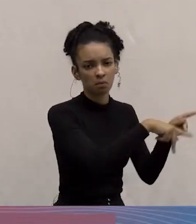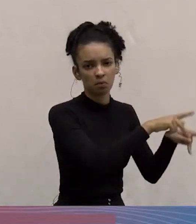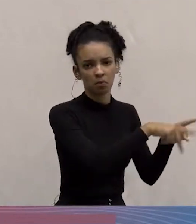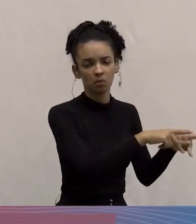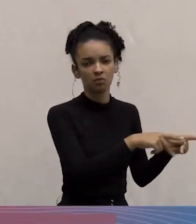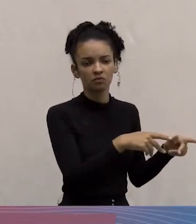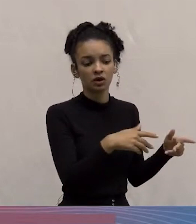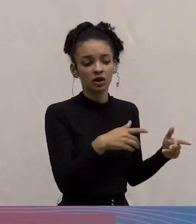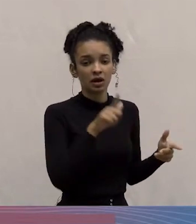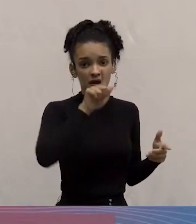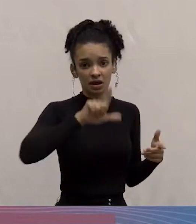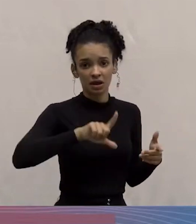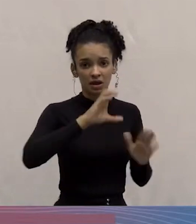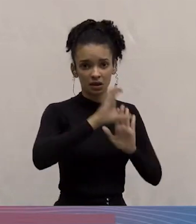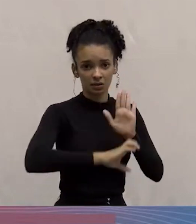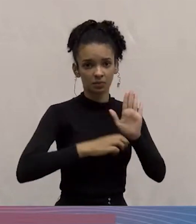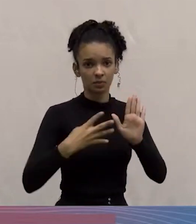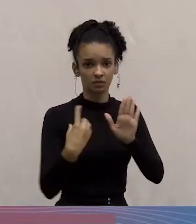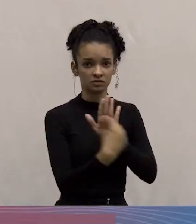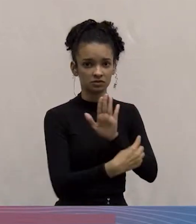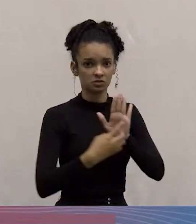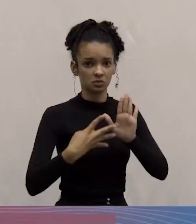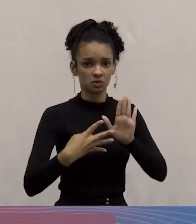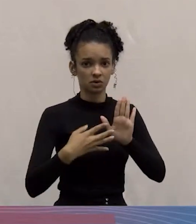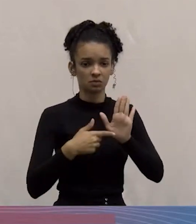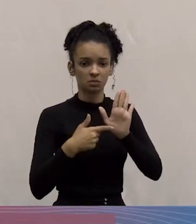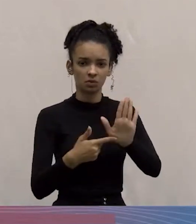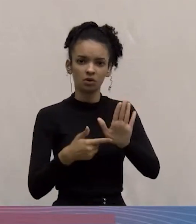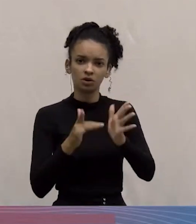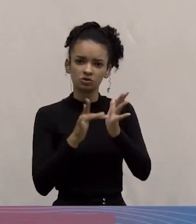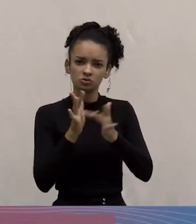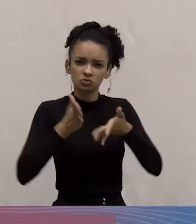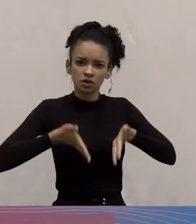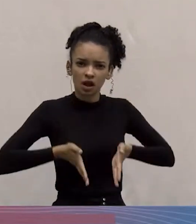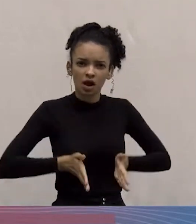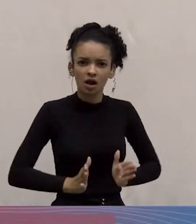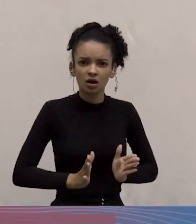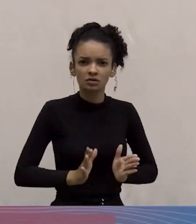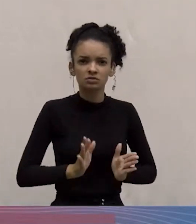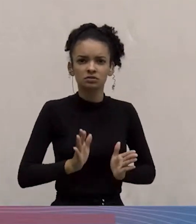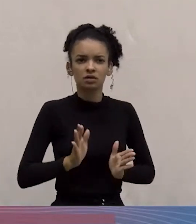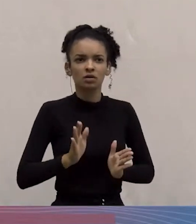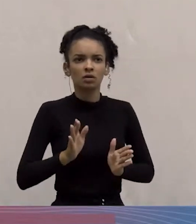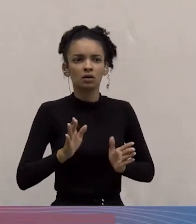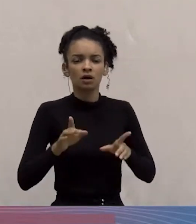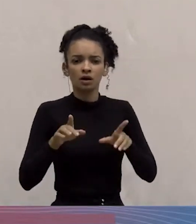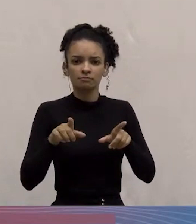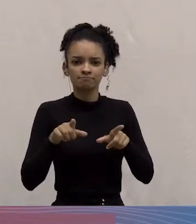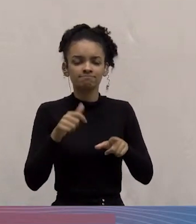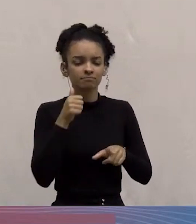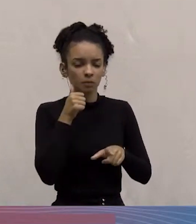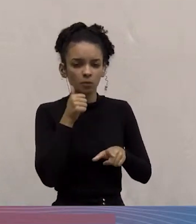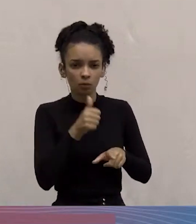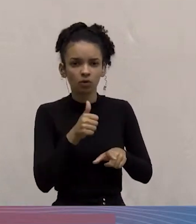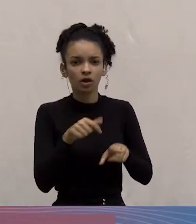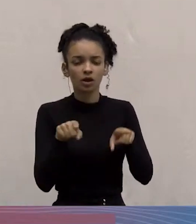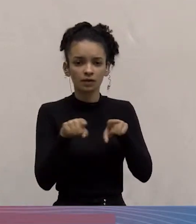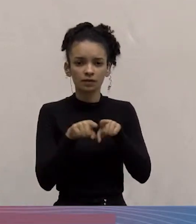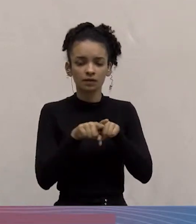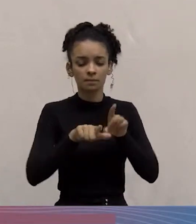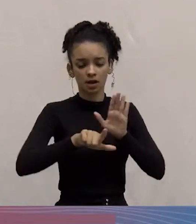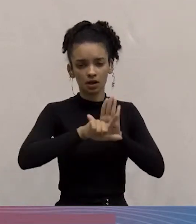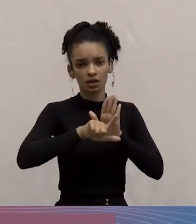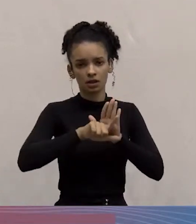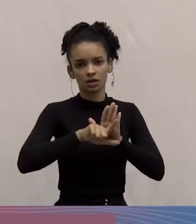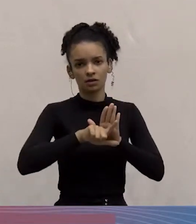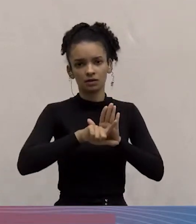E Gálatas 4:4 fala que Jesus foi nascido sob a lei, nascido da mulher e nascido sob a